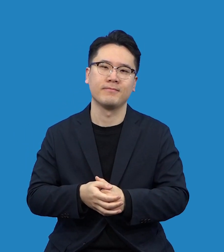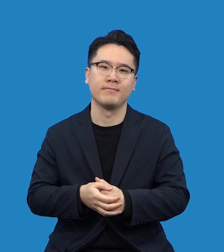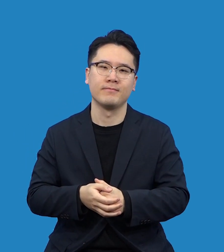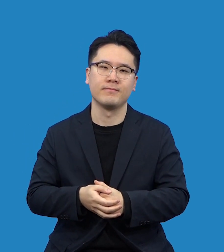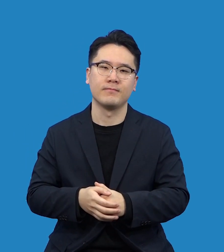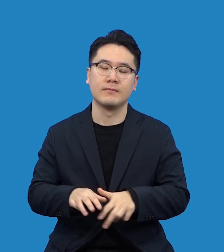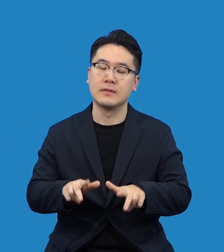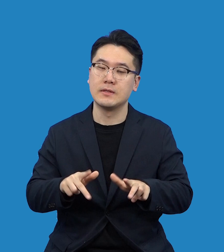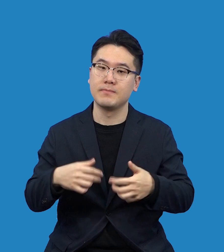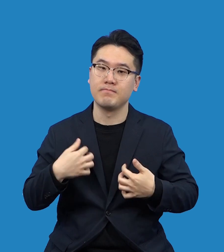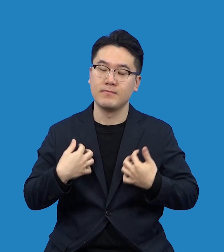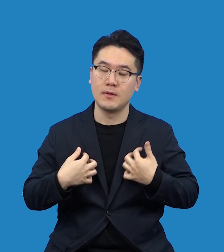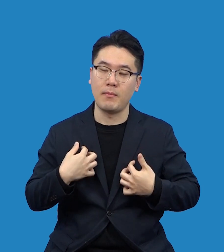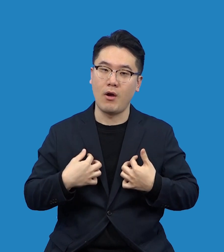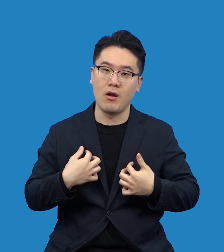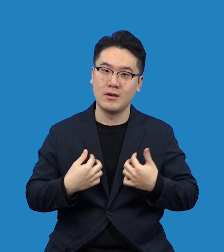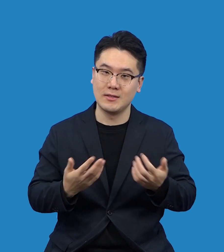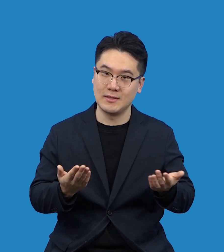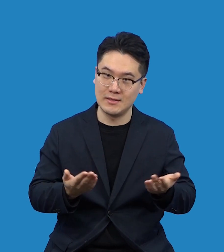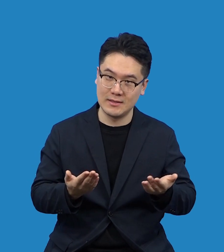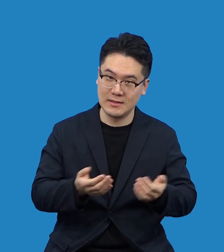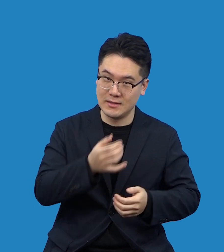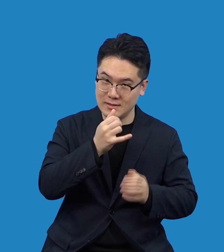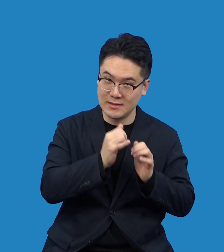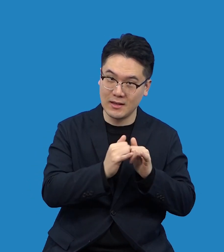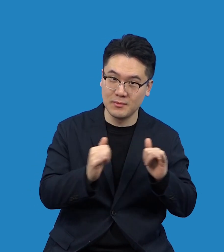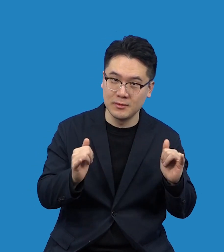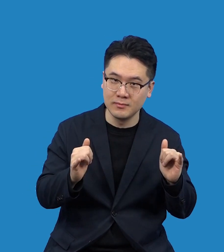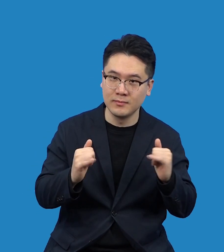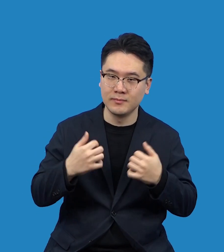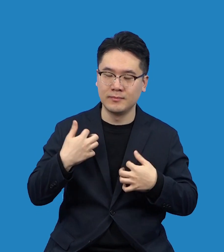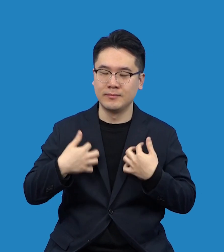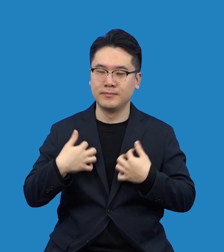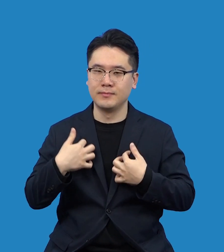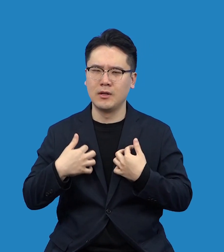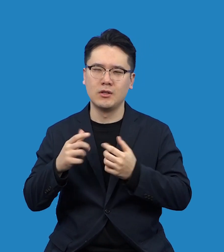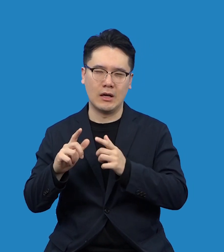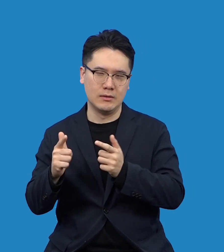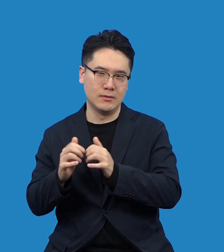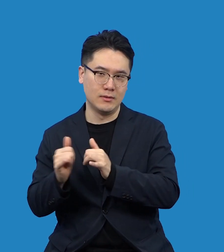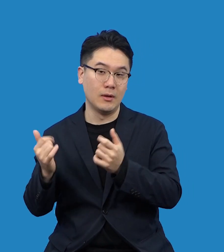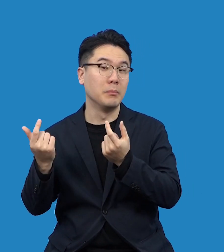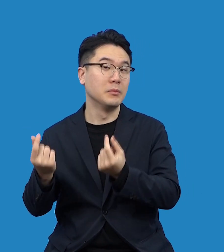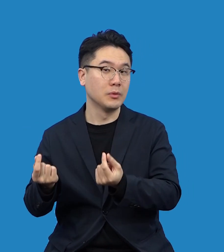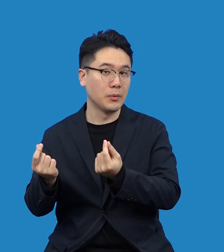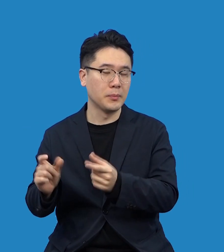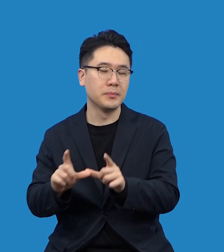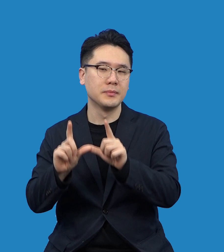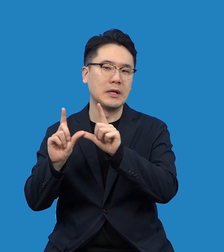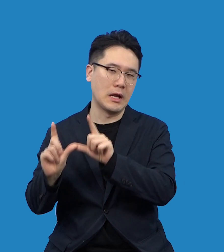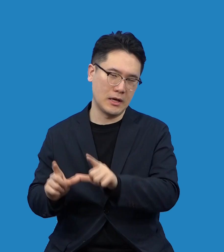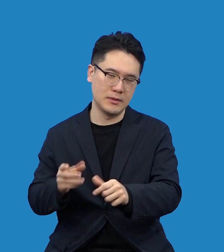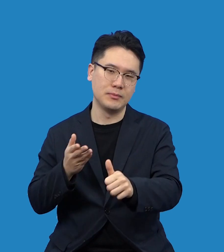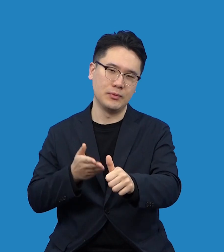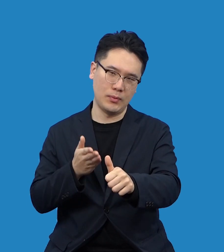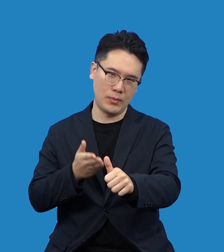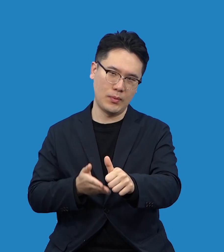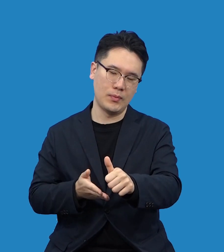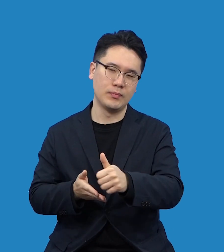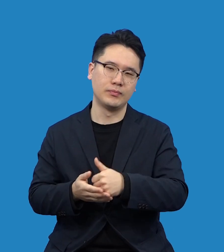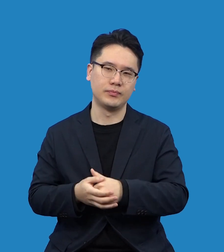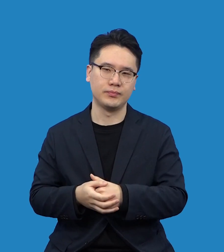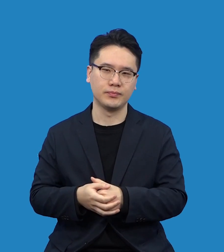지금 기뻐할 일이 있어서 기뻐하는 사람들은 기뻐하지 않는 사람처럼 살아가십시오.